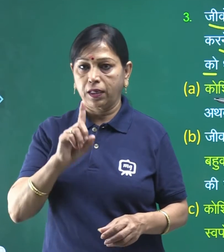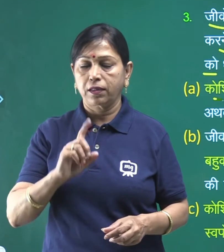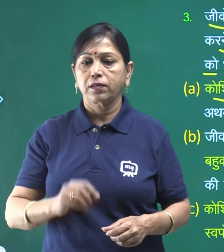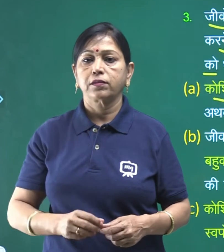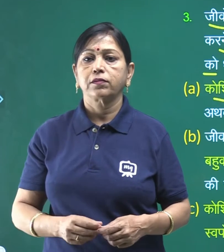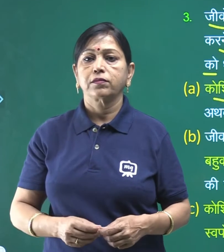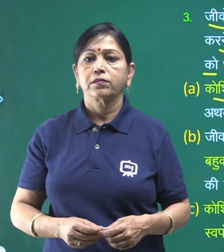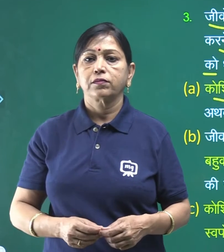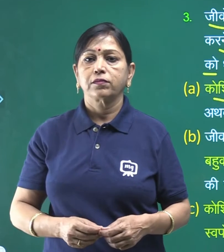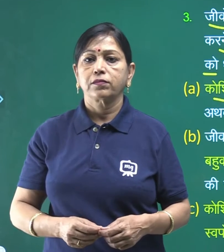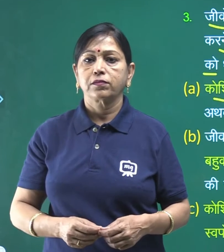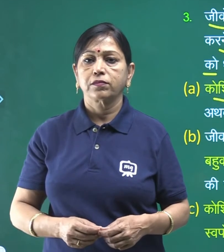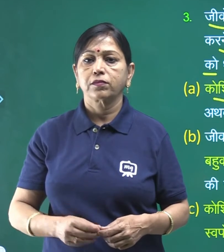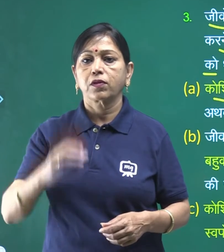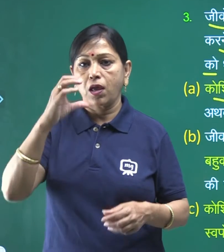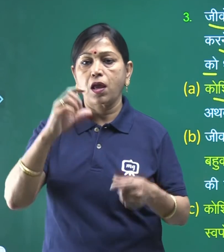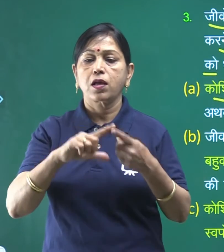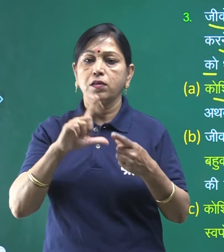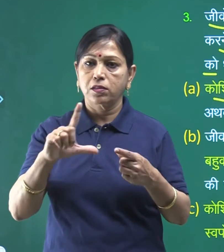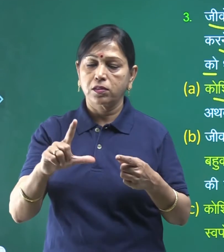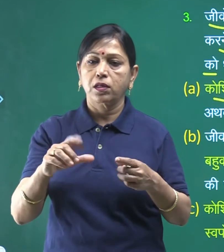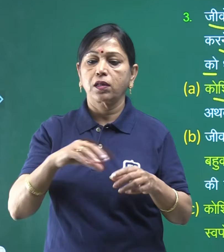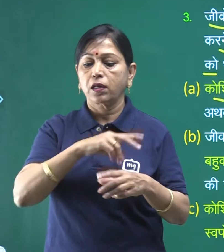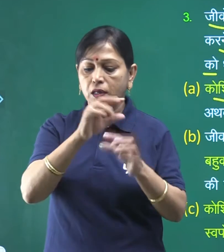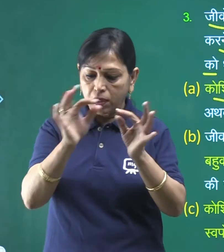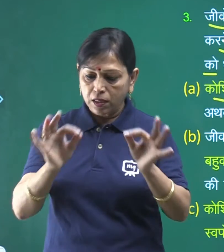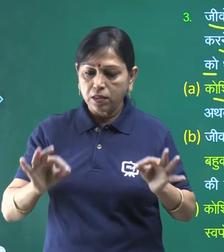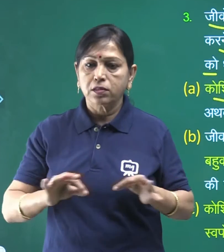1. कोशिकीय संरचना।